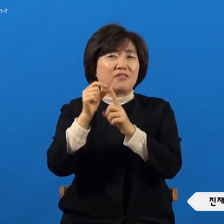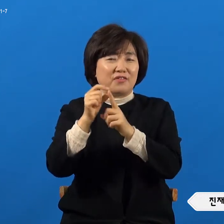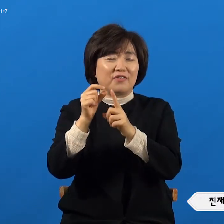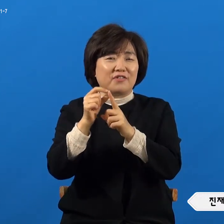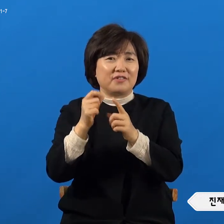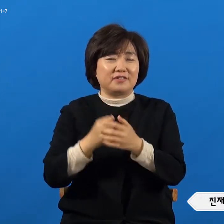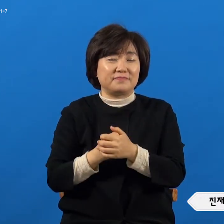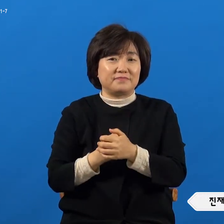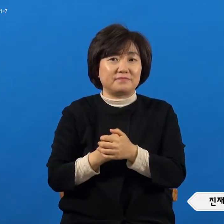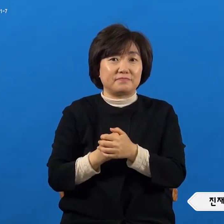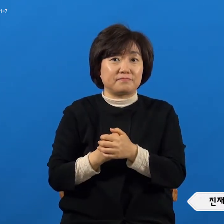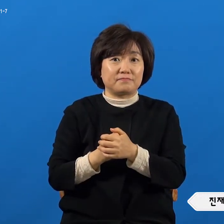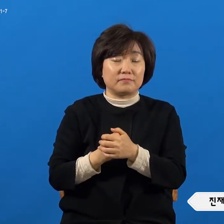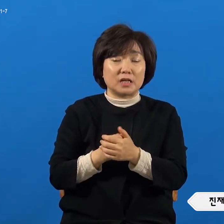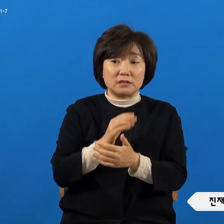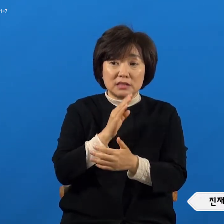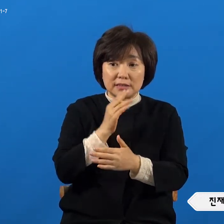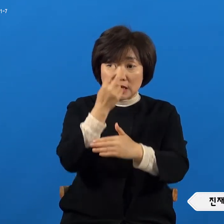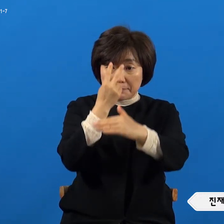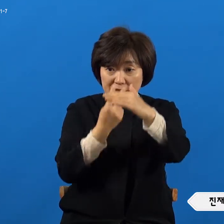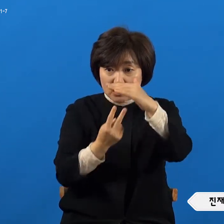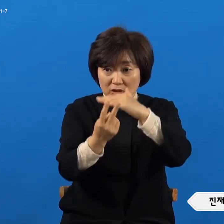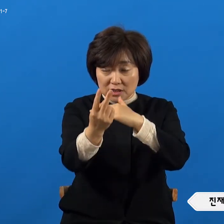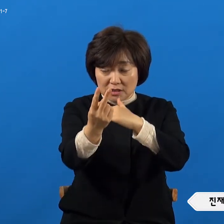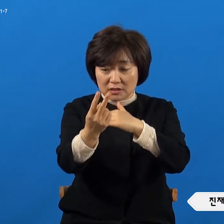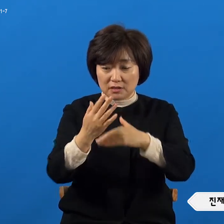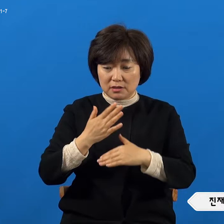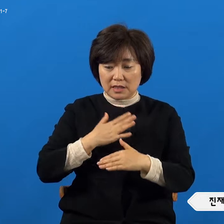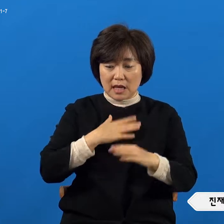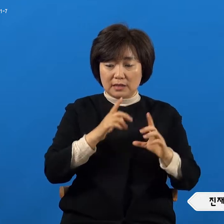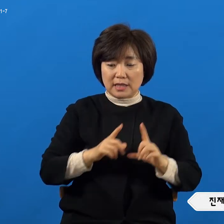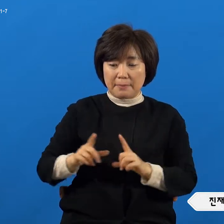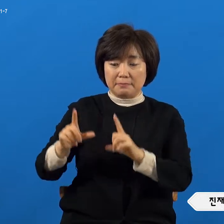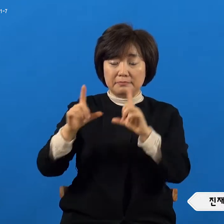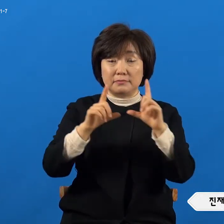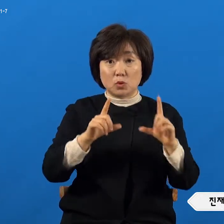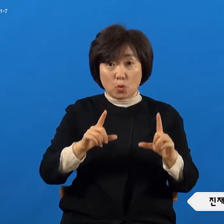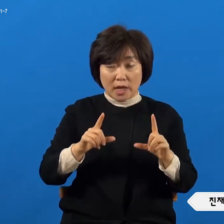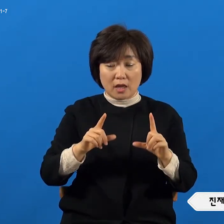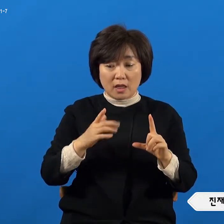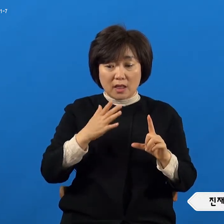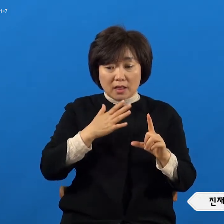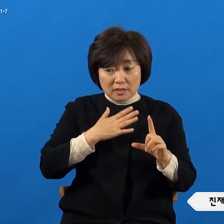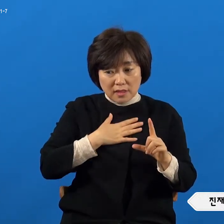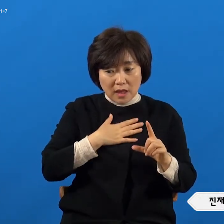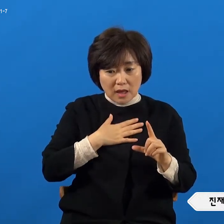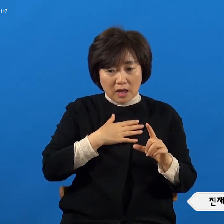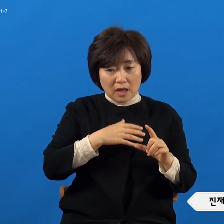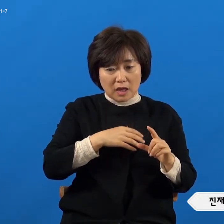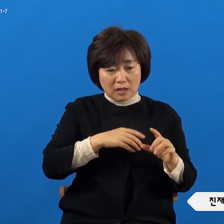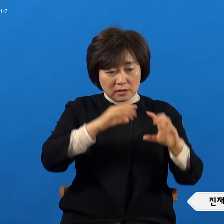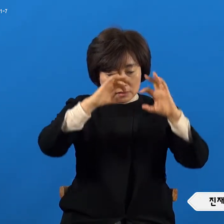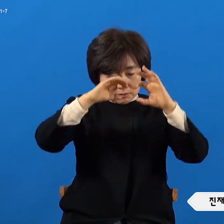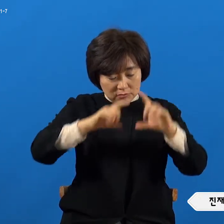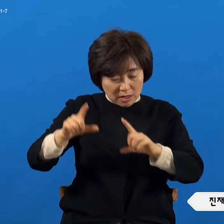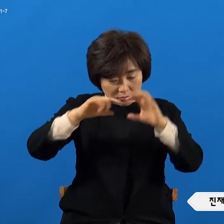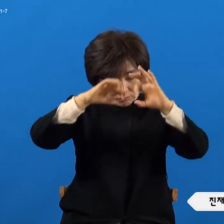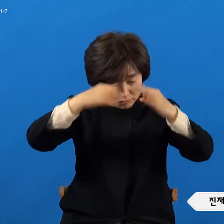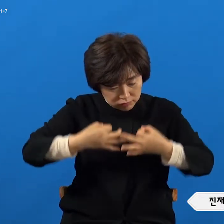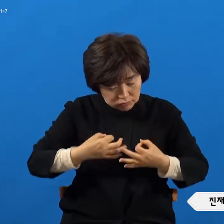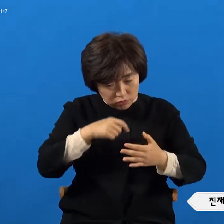모릅니다. 그러나 정말 비전이 여러분과 제 삶 가운데, 나의 일상생활 가운데, 우리의